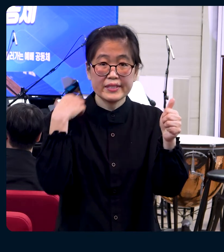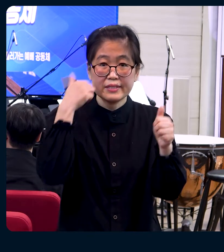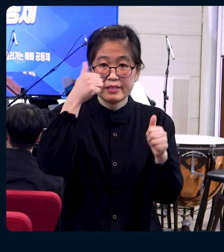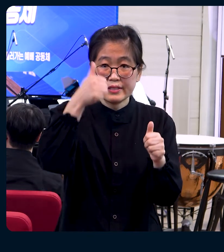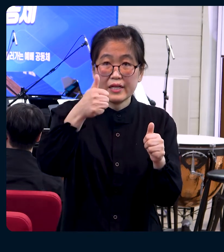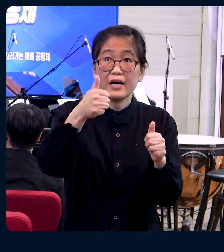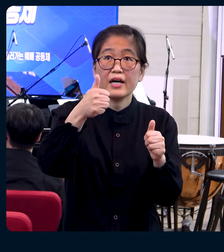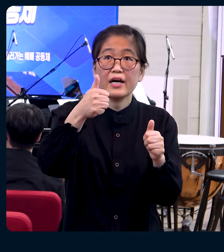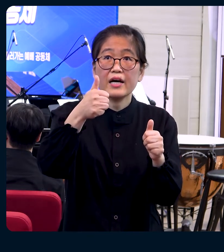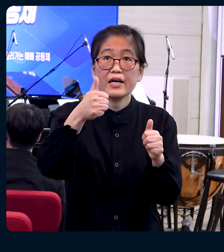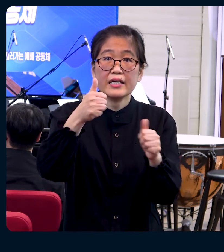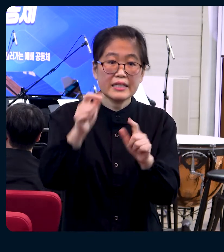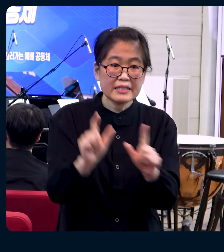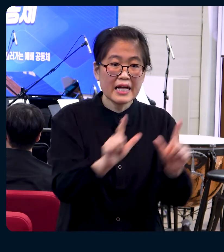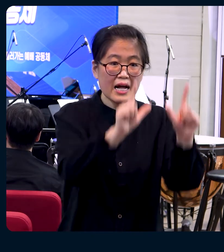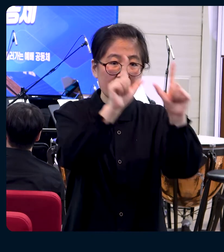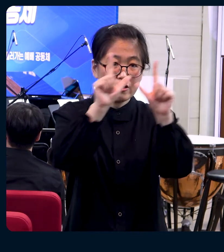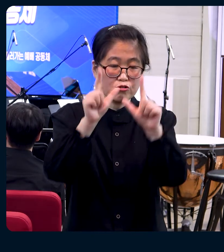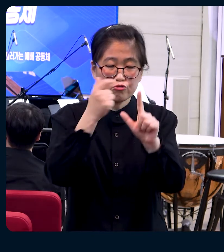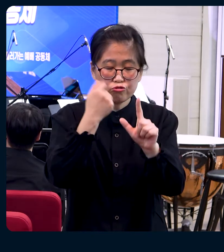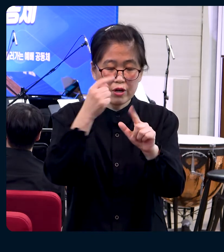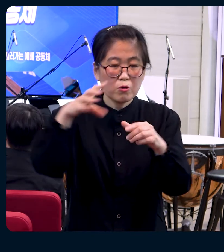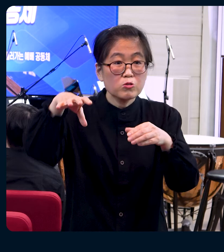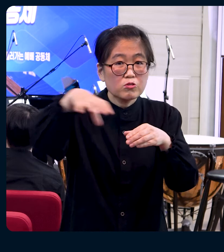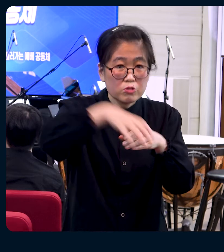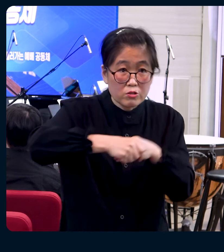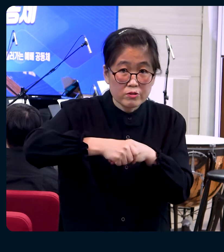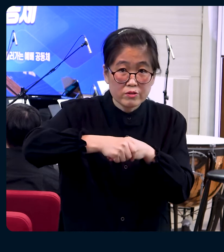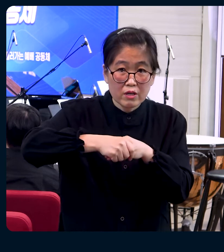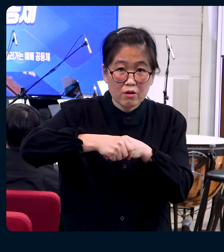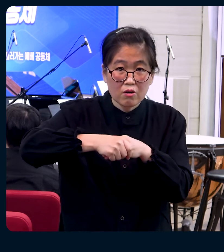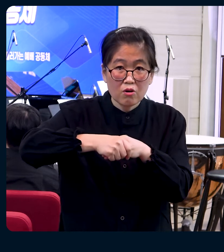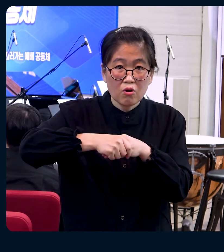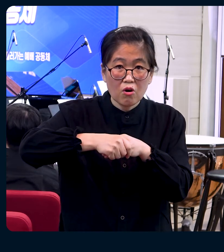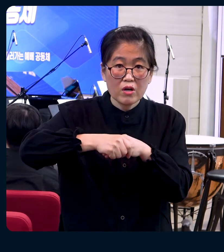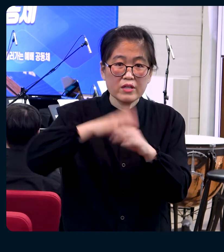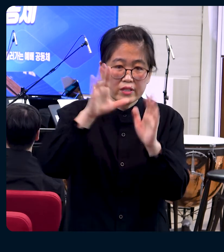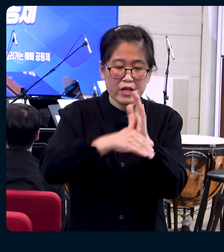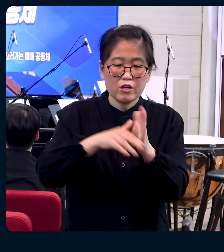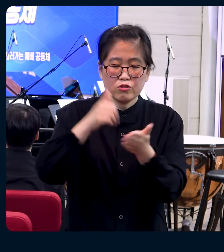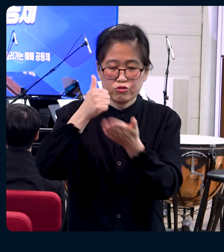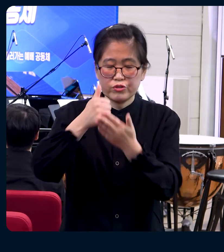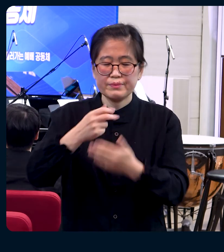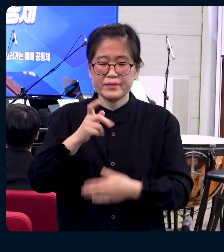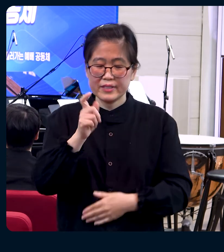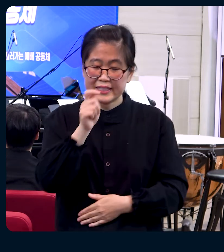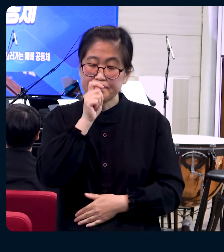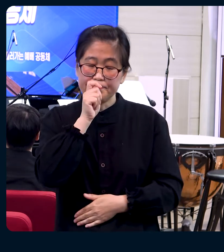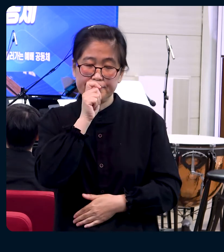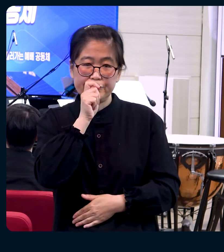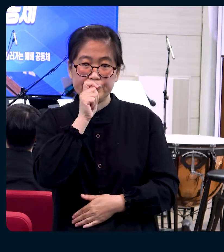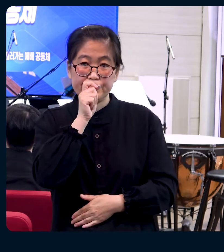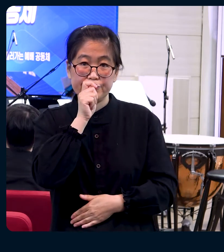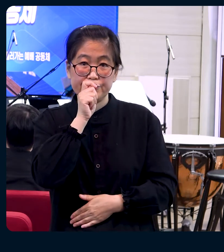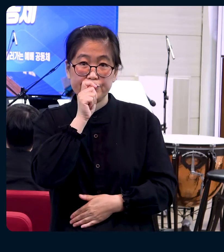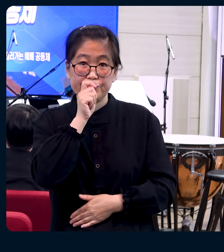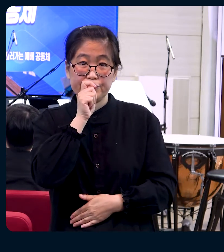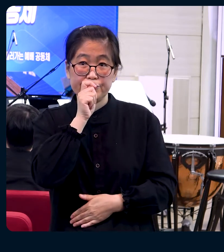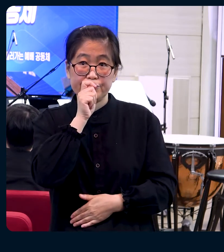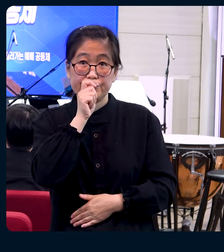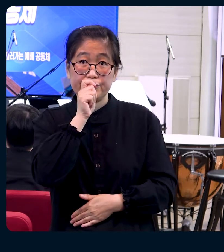술 맡은 관원장이 마치 내 인생을 살려줄 것처럼 손을 잡았을 때 주님은 침묵하십니다.